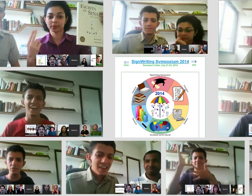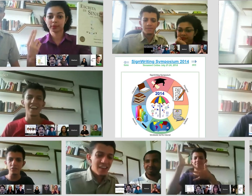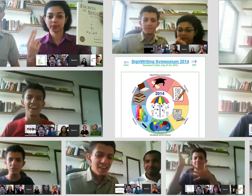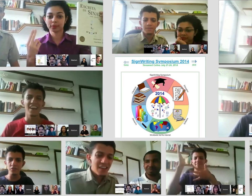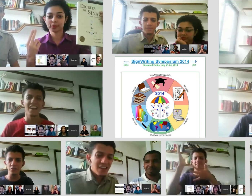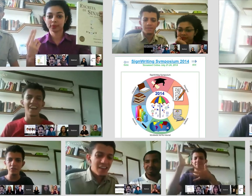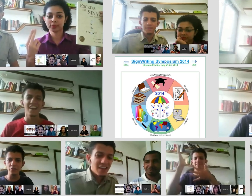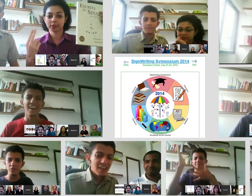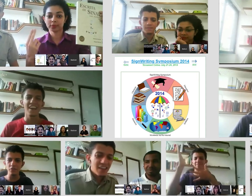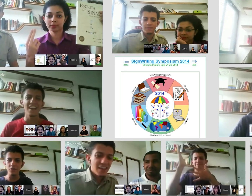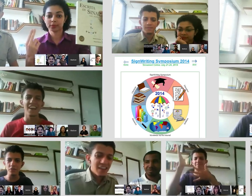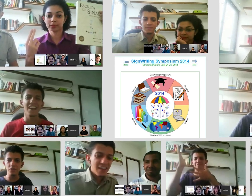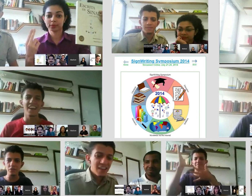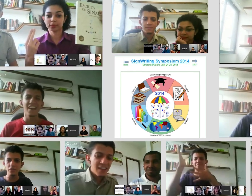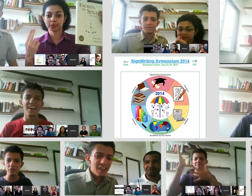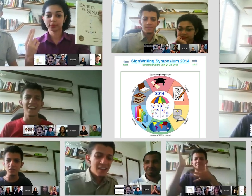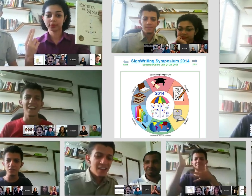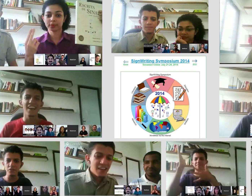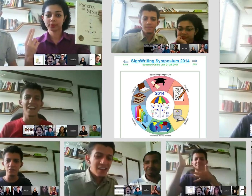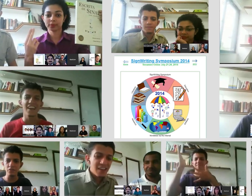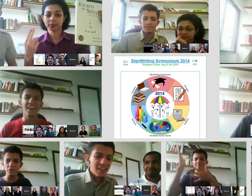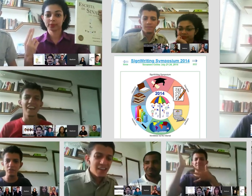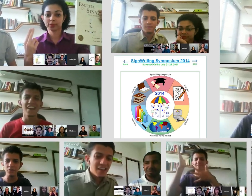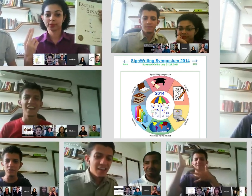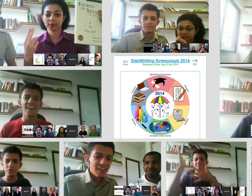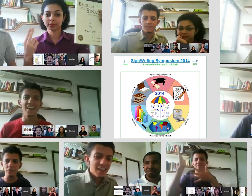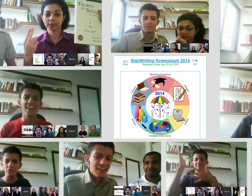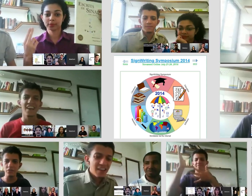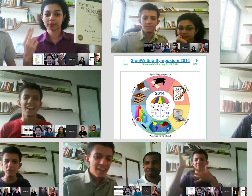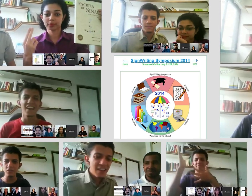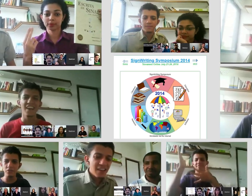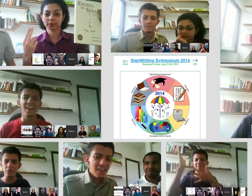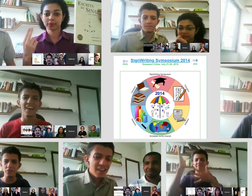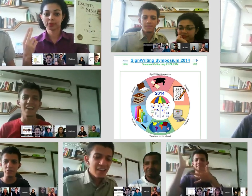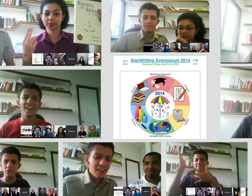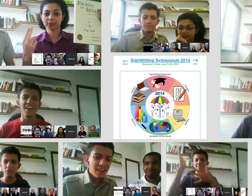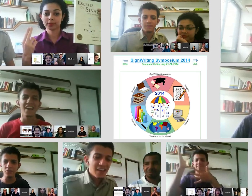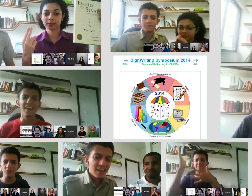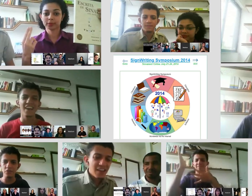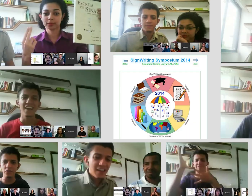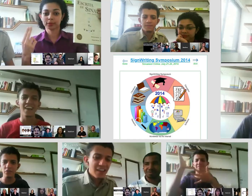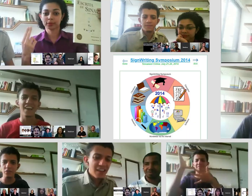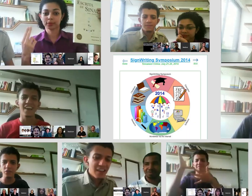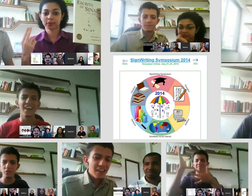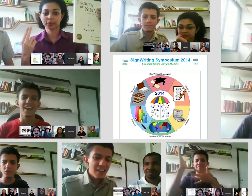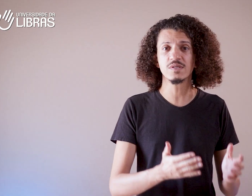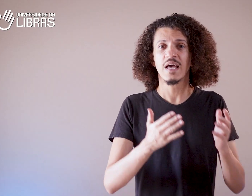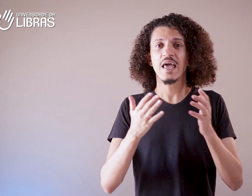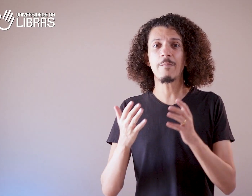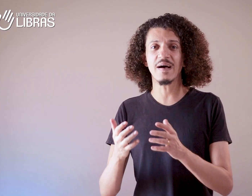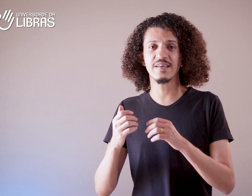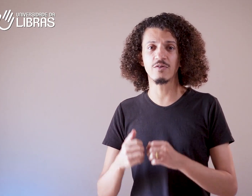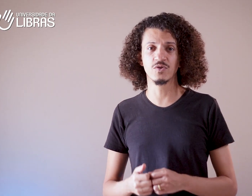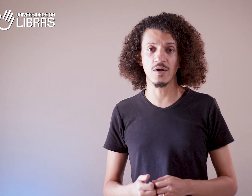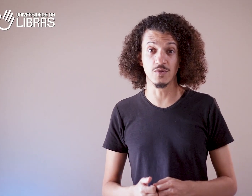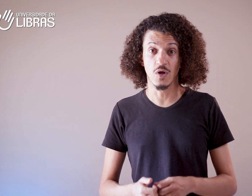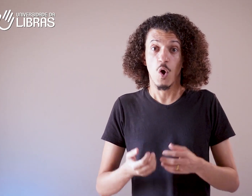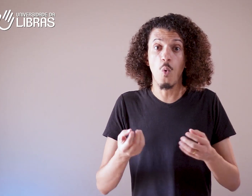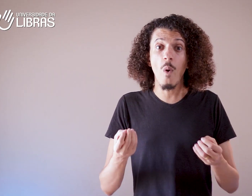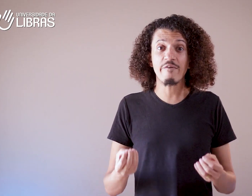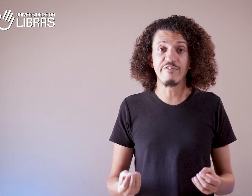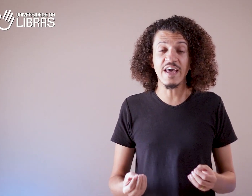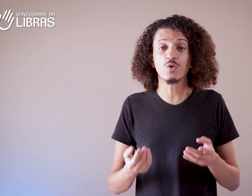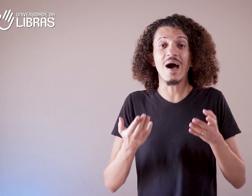apresentamos 9 palestras numa das edições do Signwire Symposium, junto com alunos e parceiros